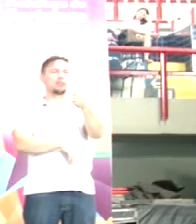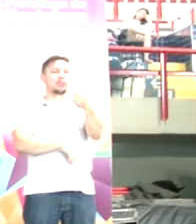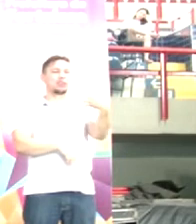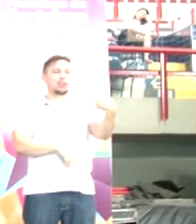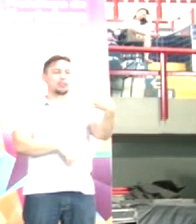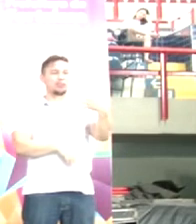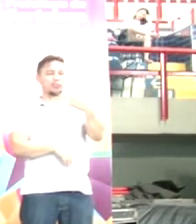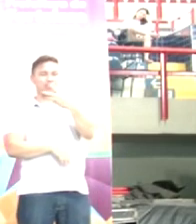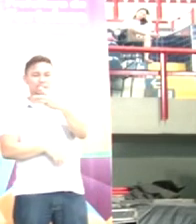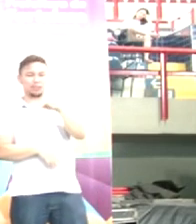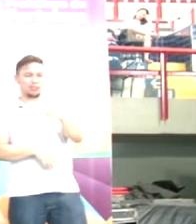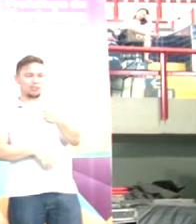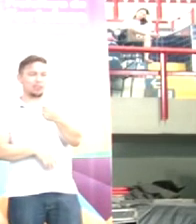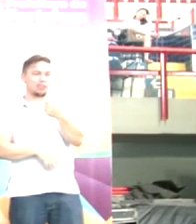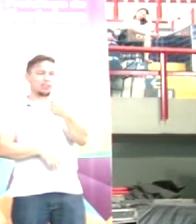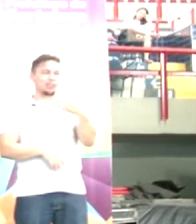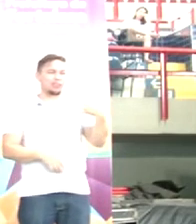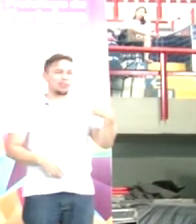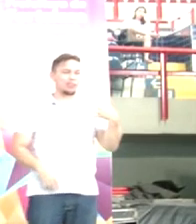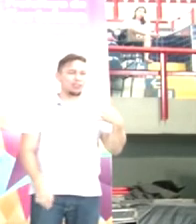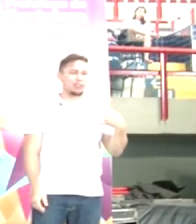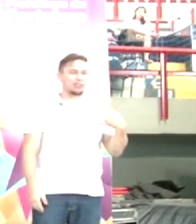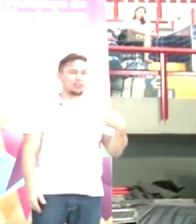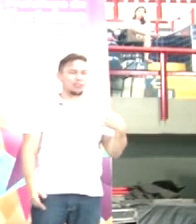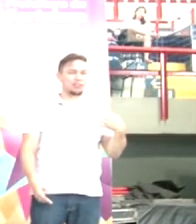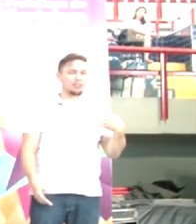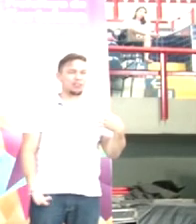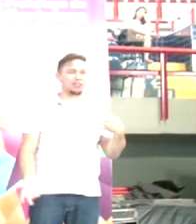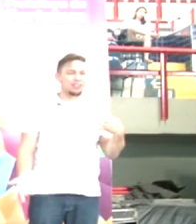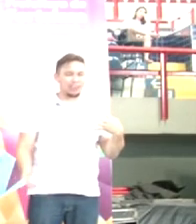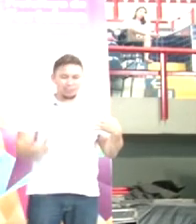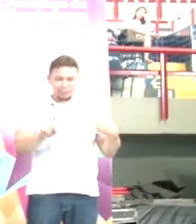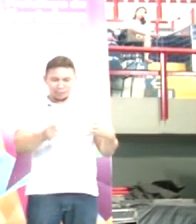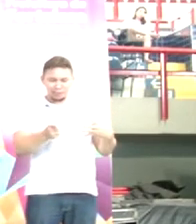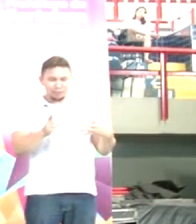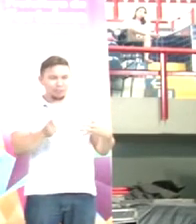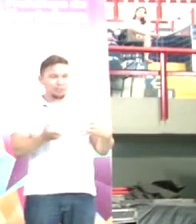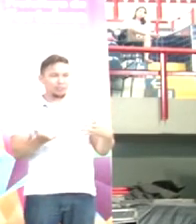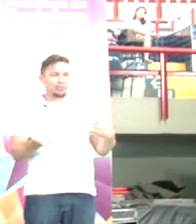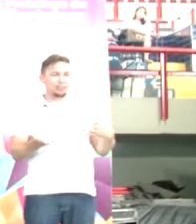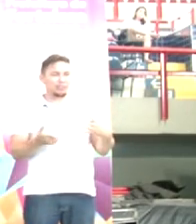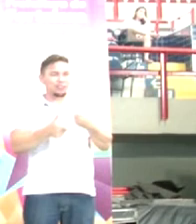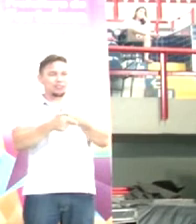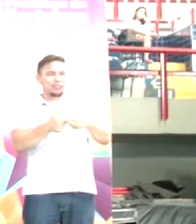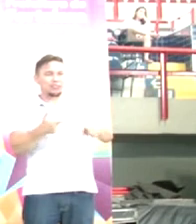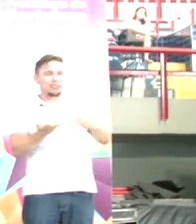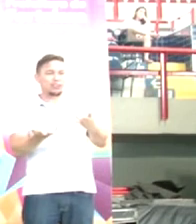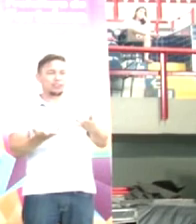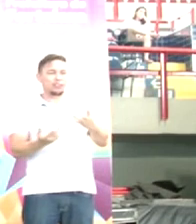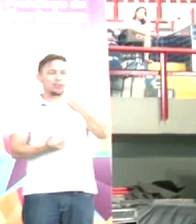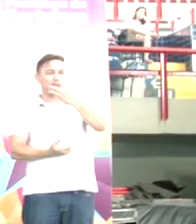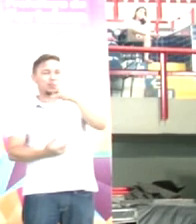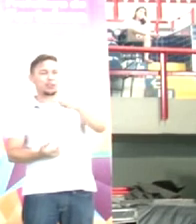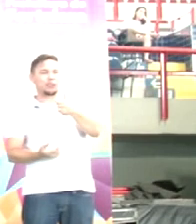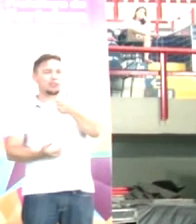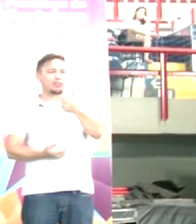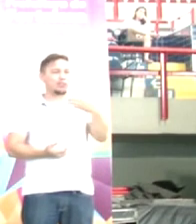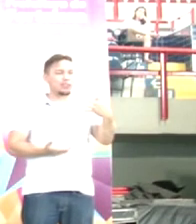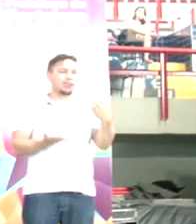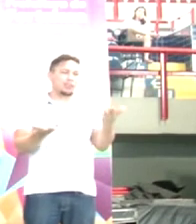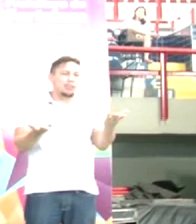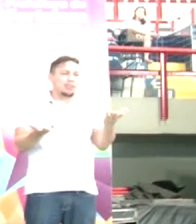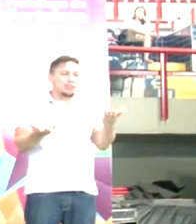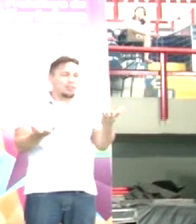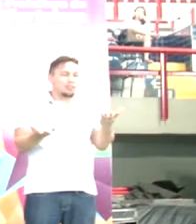3,14. Começa por aí. Aí vai ter que multiplicar uma coisa por 3,14. Precisar dividir por 3,14 é uma coisinha